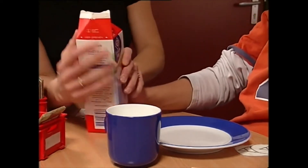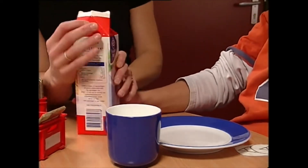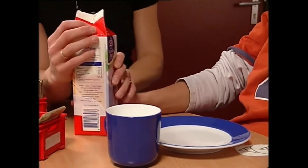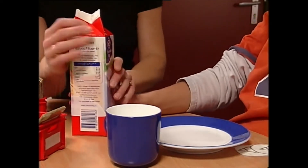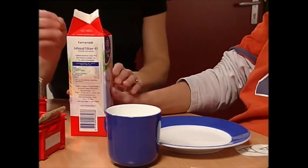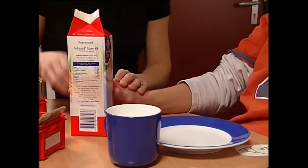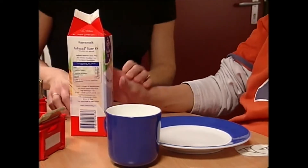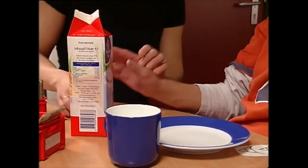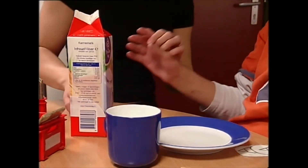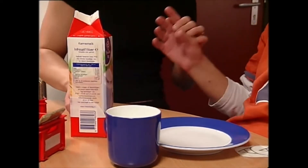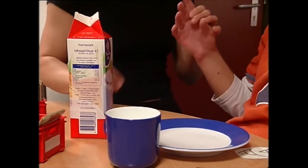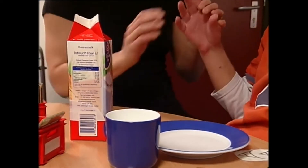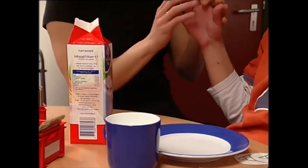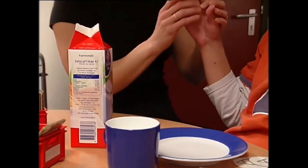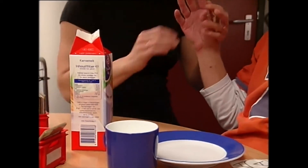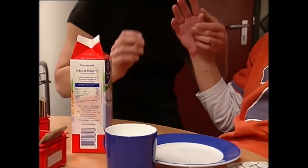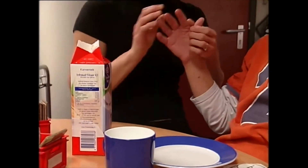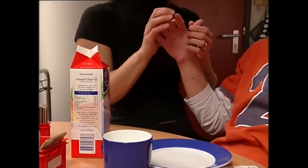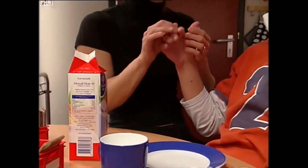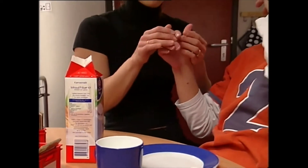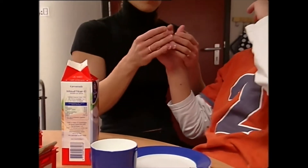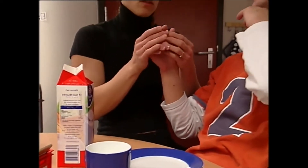Zo. Heeft Danielle ook nog een